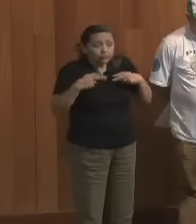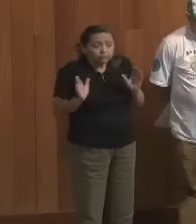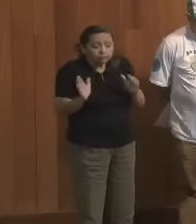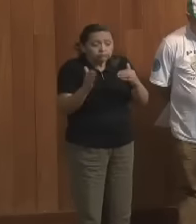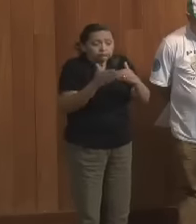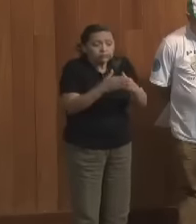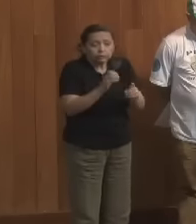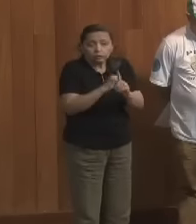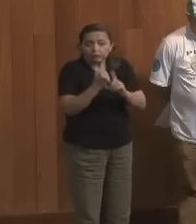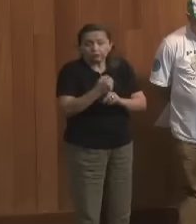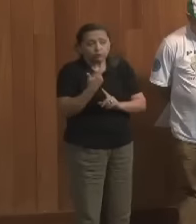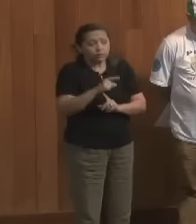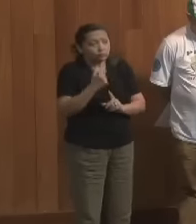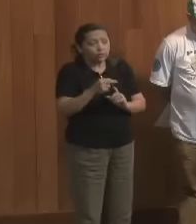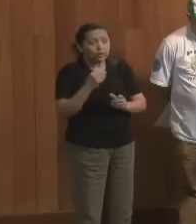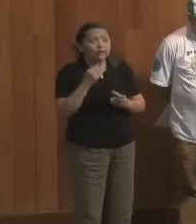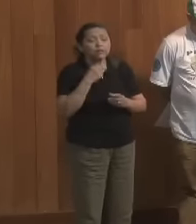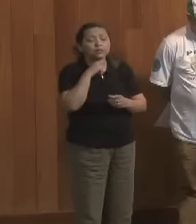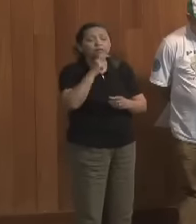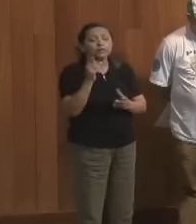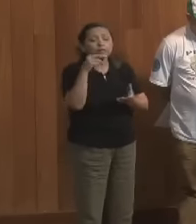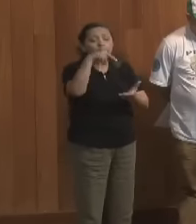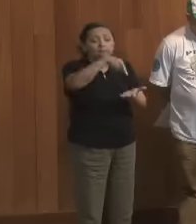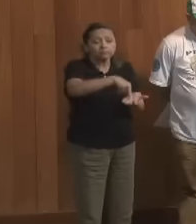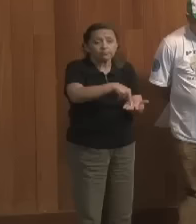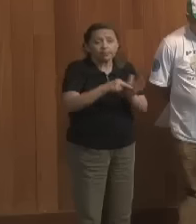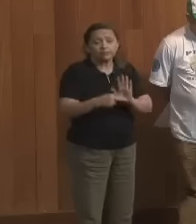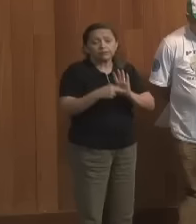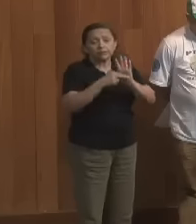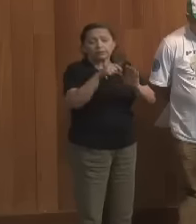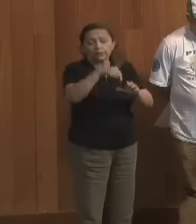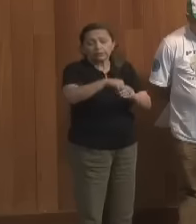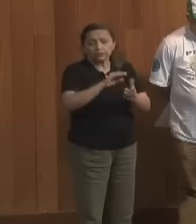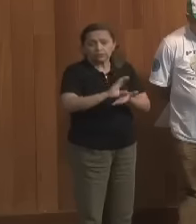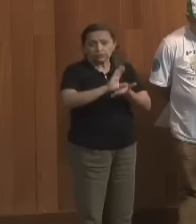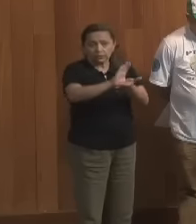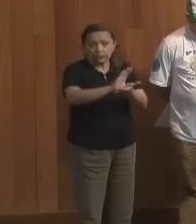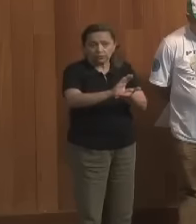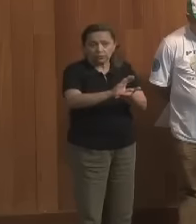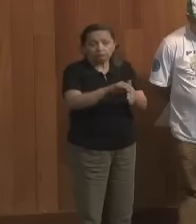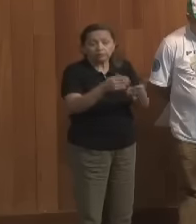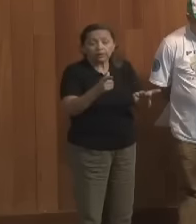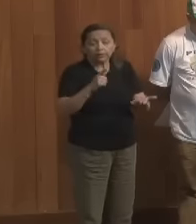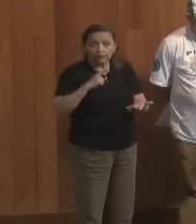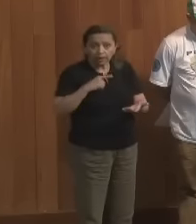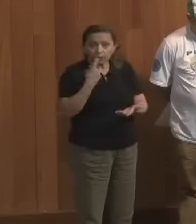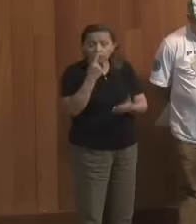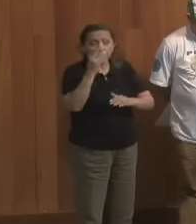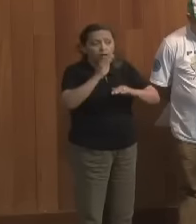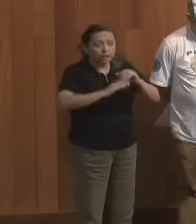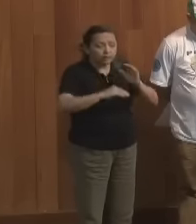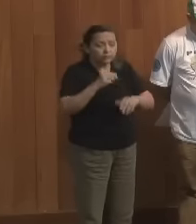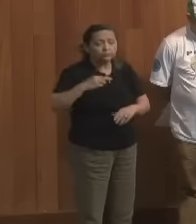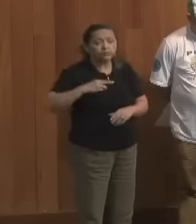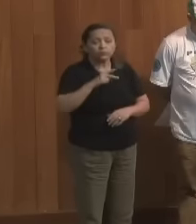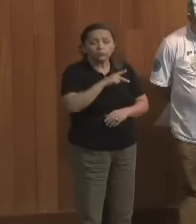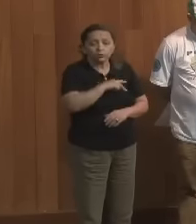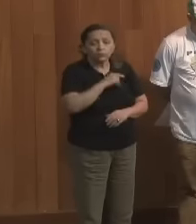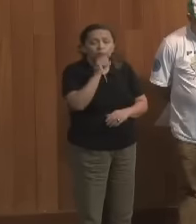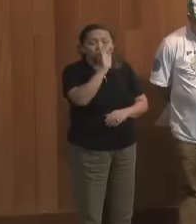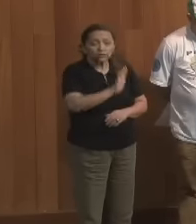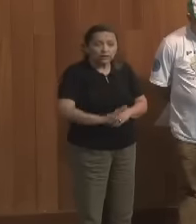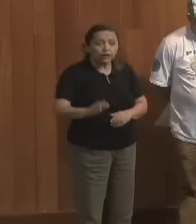civil não tem representação nesse conselho, embora haja uma ação do Ministério Público